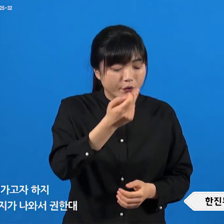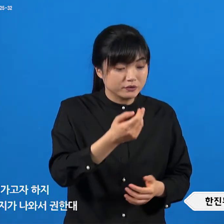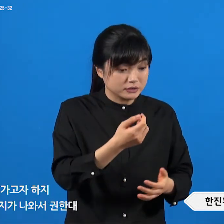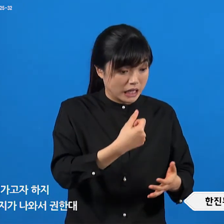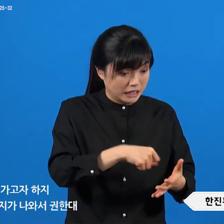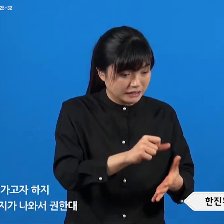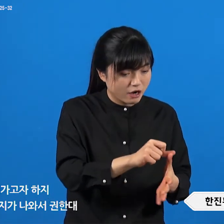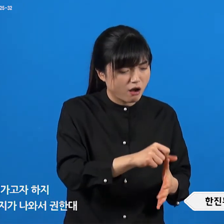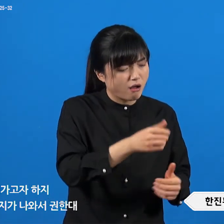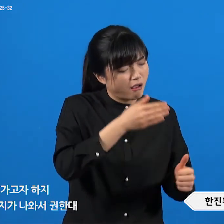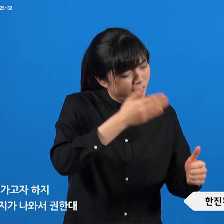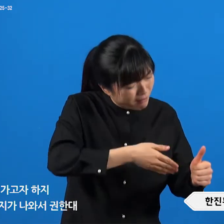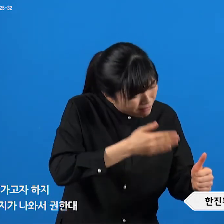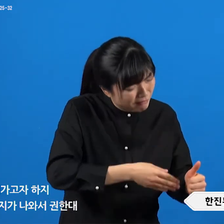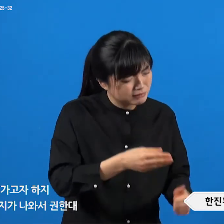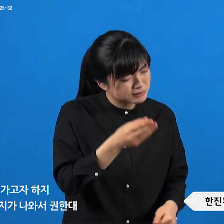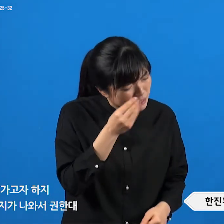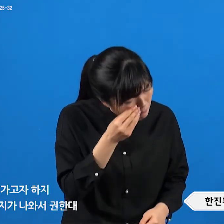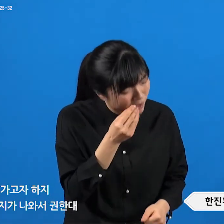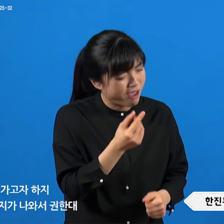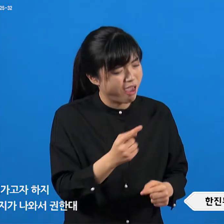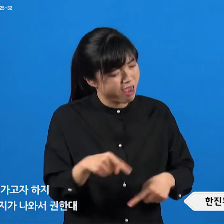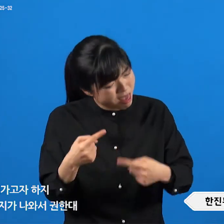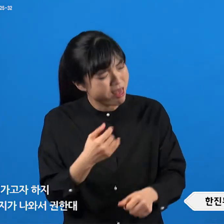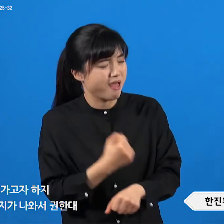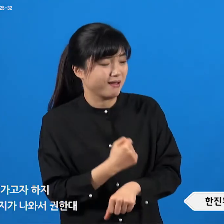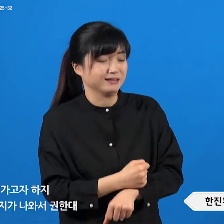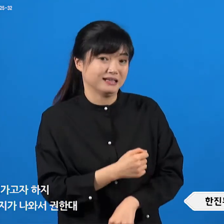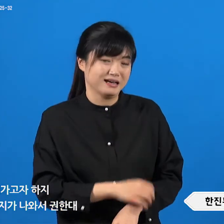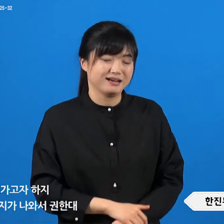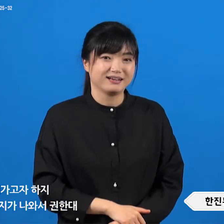잔치자리에 들어가자고 사정을 하는 것입니다.